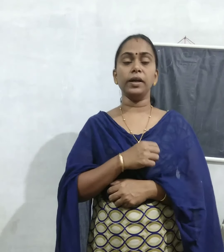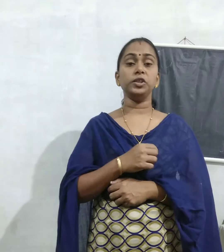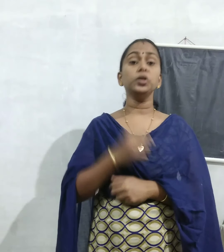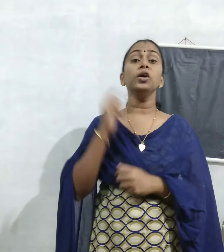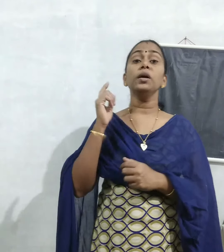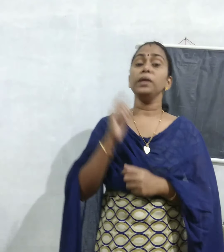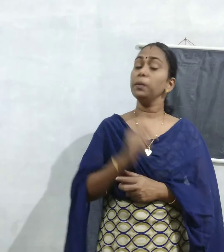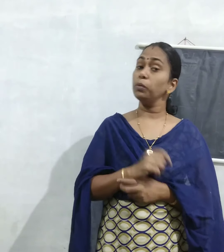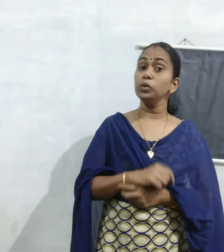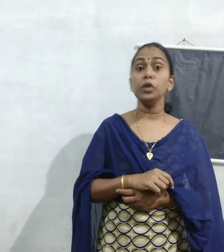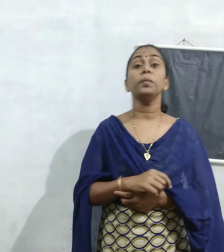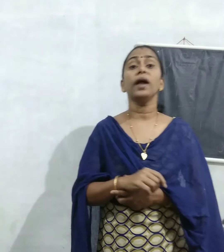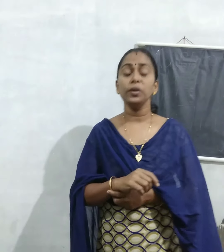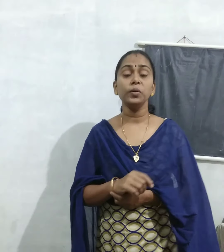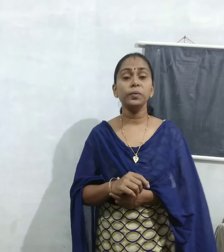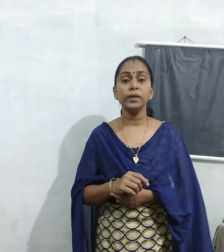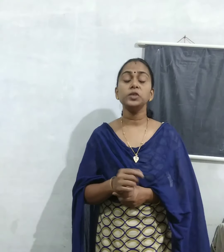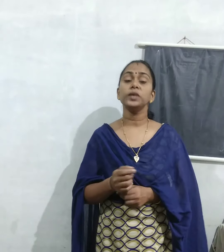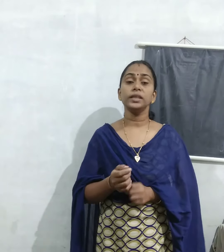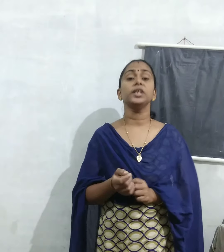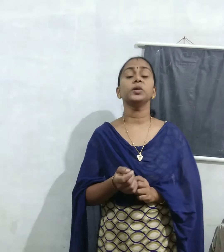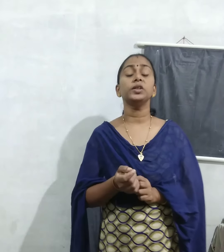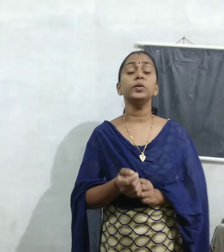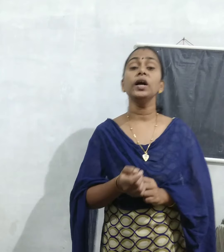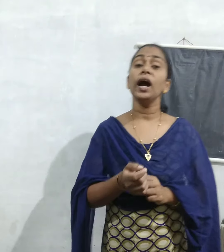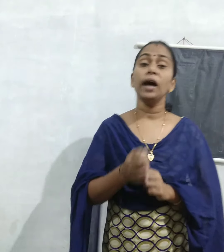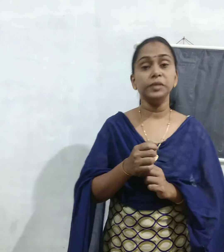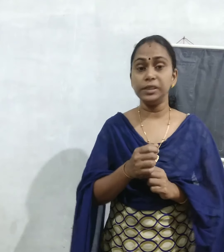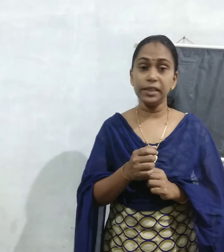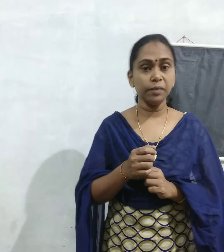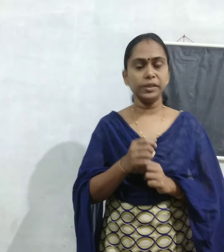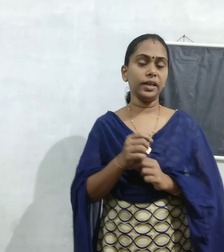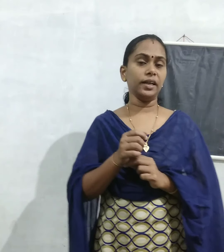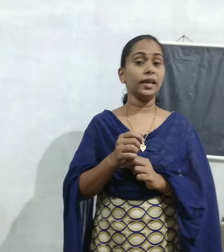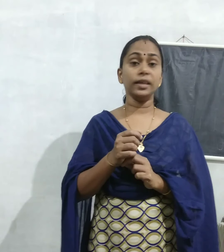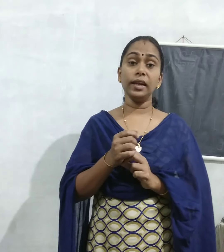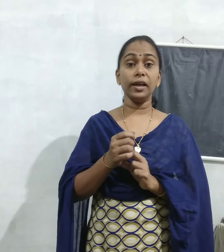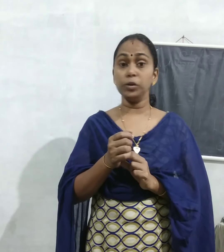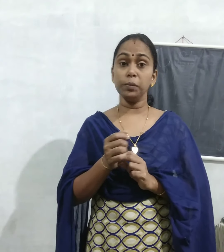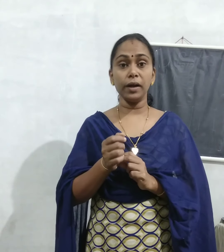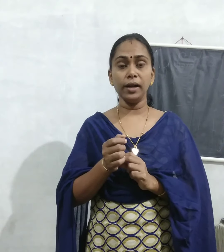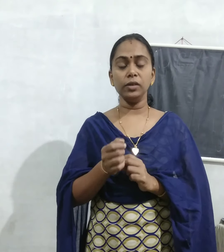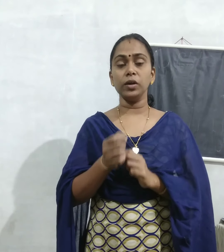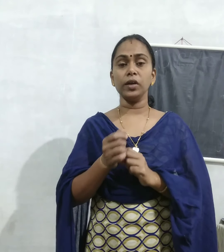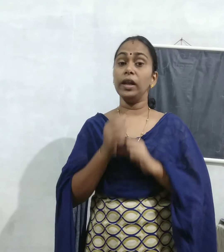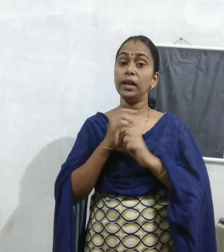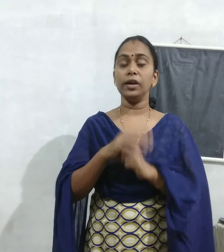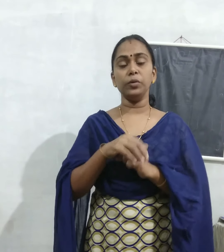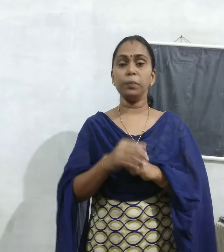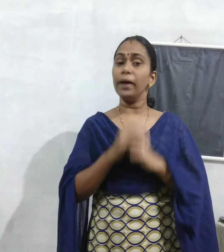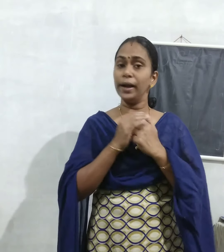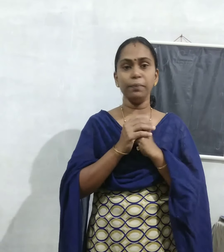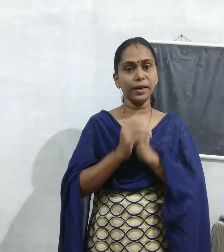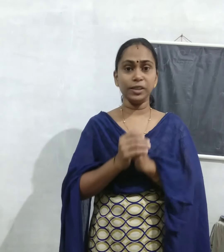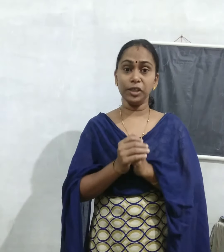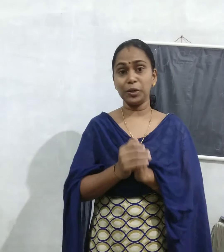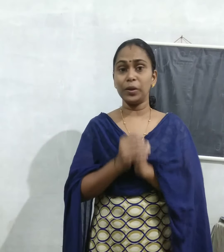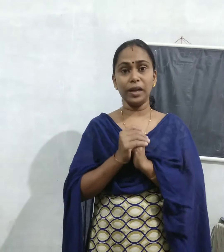പഠിച്ചു. പിന്നെ പുതിയൊരു പാട്ടും കൂടി പഠിച്ചു. ഏതായിരുന്നു അത്? അംചി ഡംചി ആണല്ലേ. അതെല്ലാരും ഒന്ന് പാടി നോക്കിയോ? എല്ലാരും ഒന്ന് പാടി പഠിക്കുക കേട്ടോ.